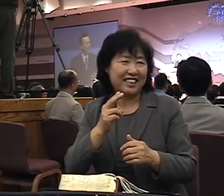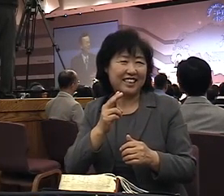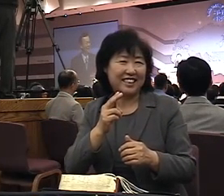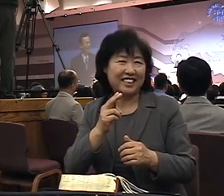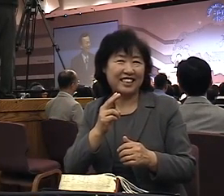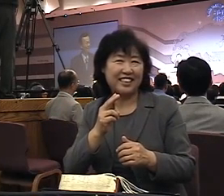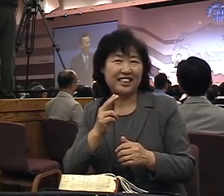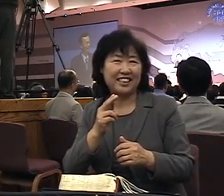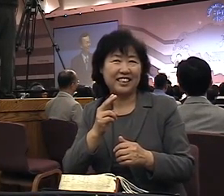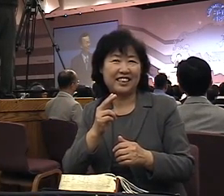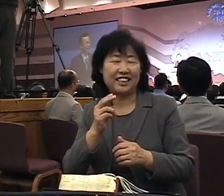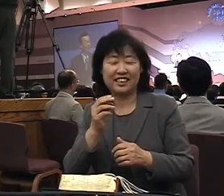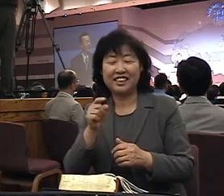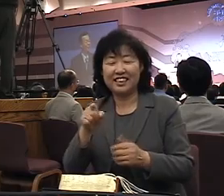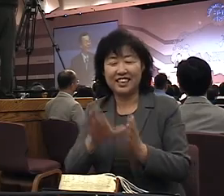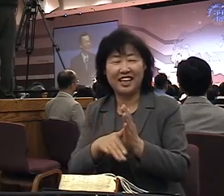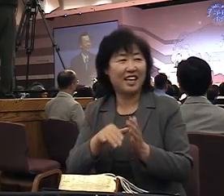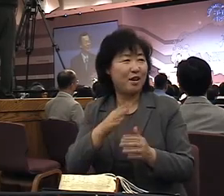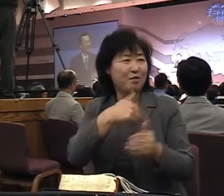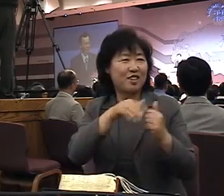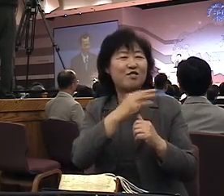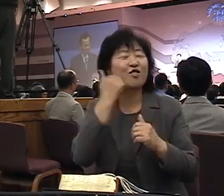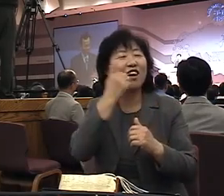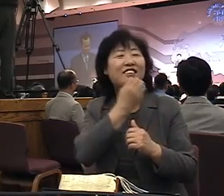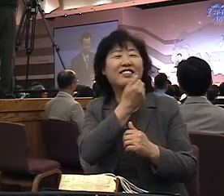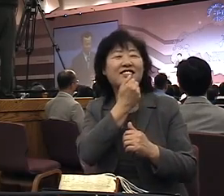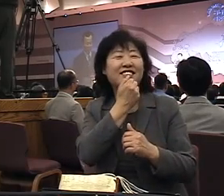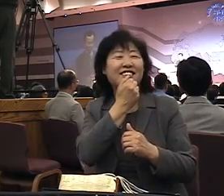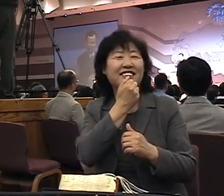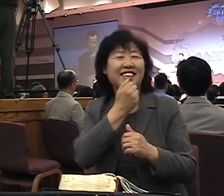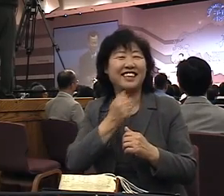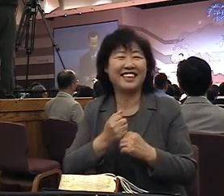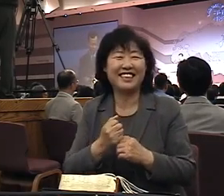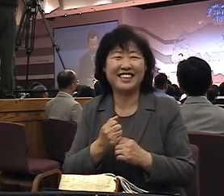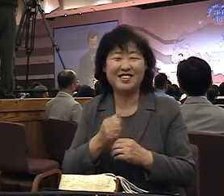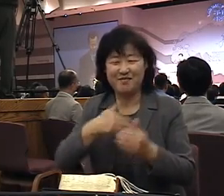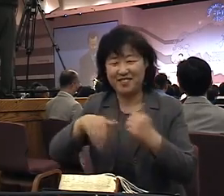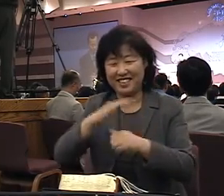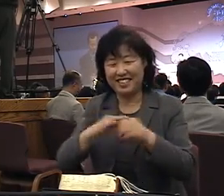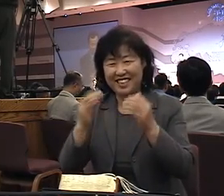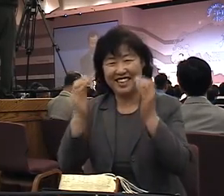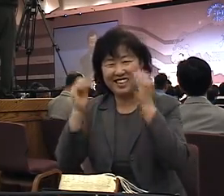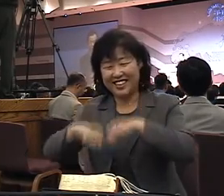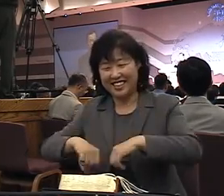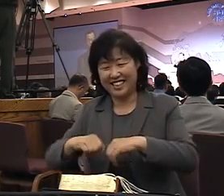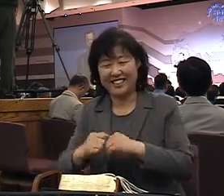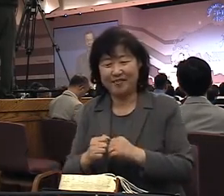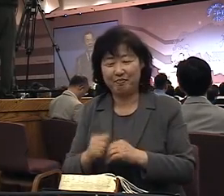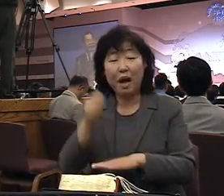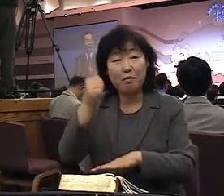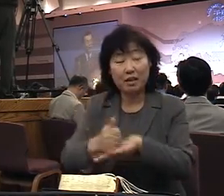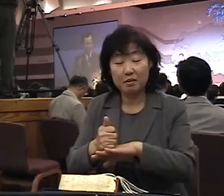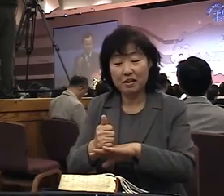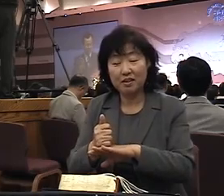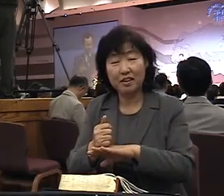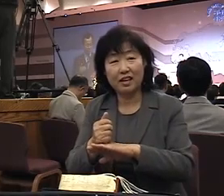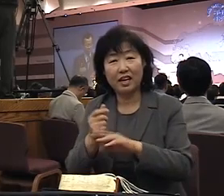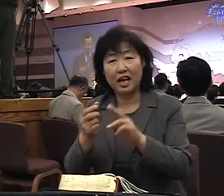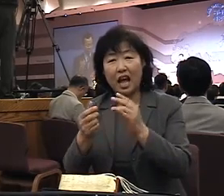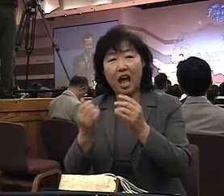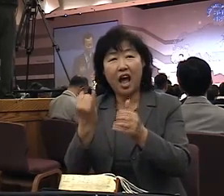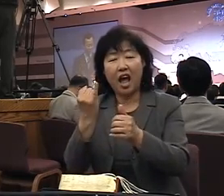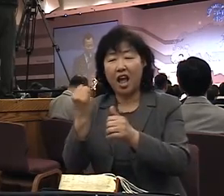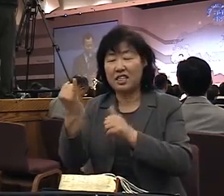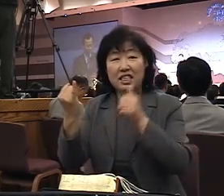시아버지와 동침을 해요. 유다는 몰랐죠. 그리고 38장의 마지막 부분에 그 동침으로 인해